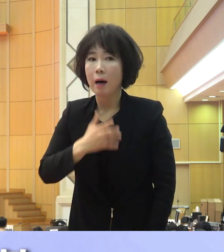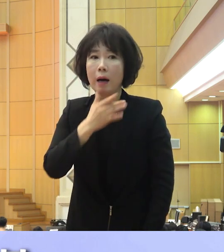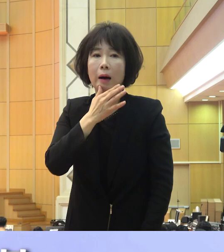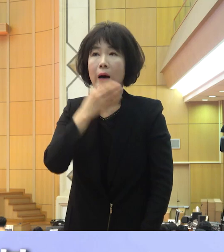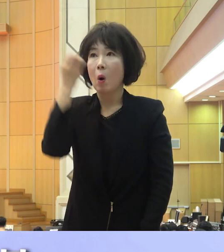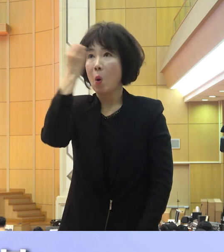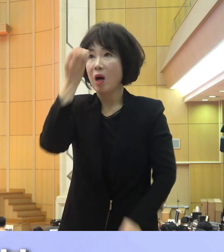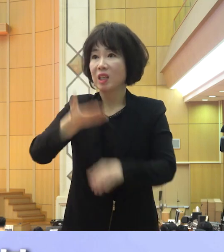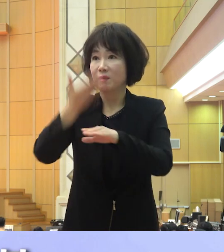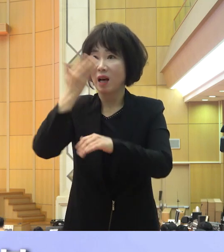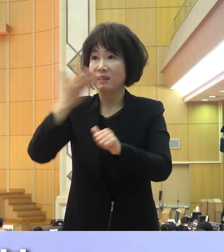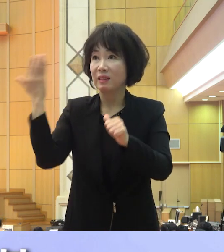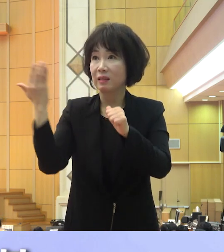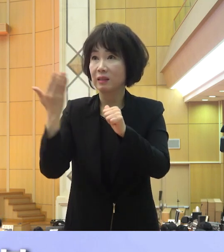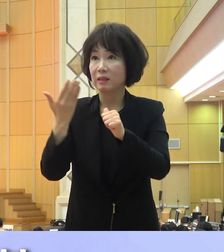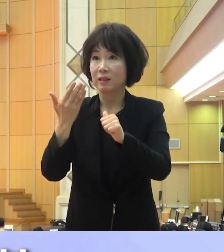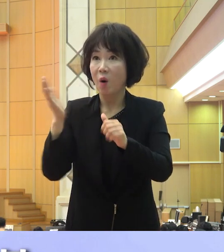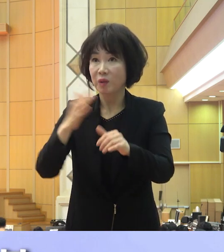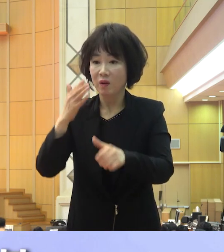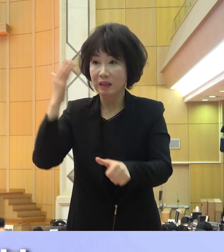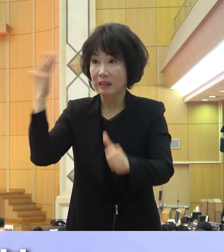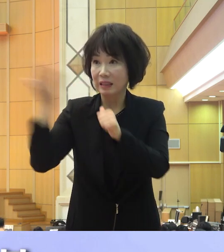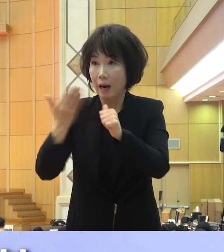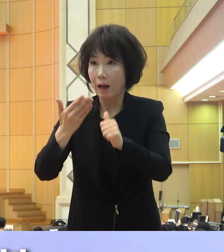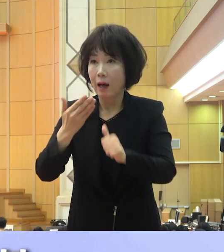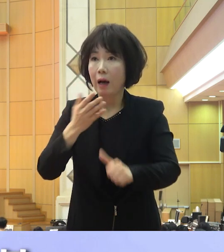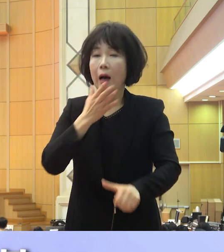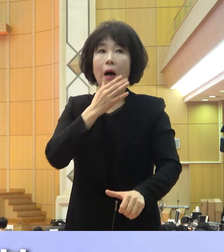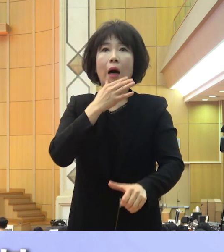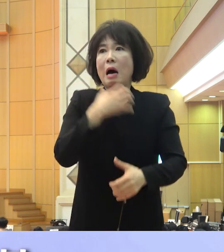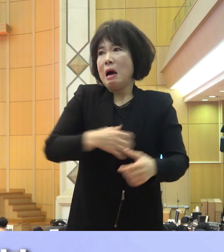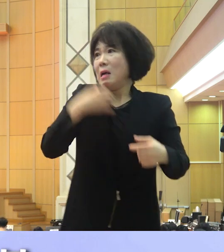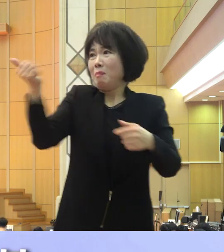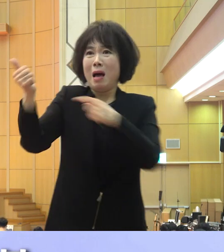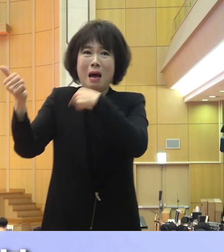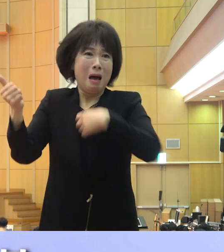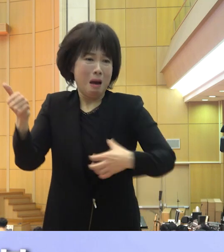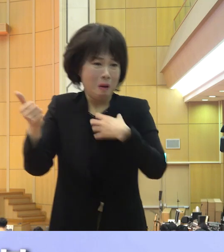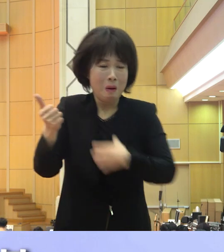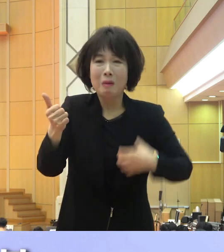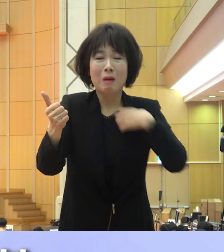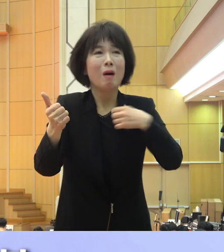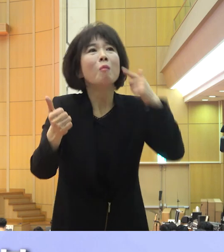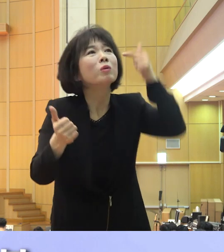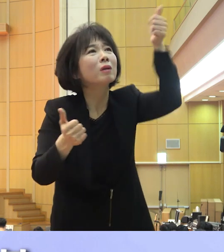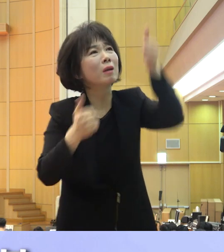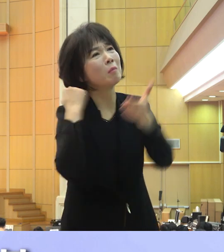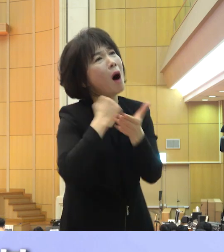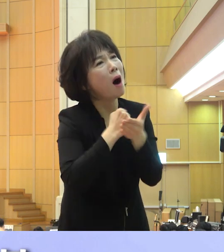회사에서 그만두게 하겠다는 거예요. 근데 저를 그분이 찾아왔어요. 목사님,